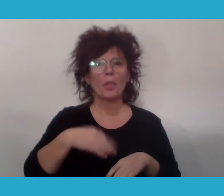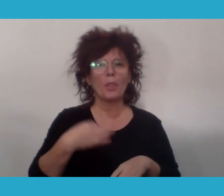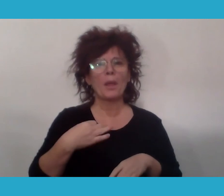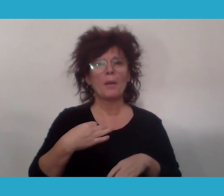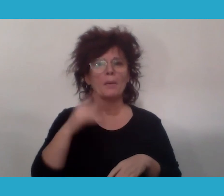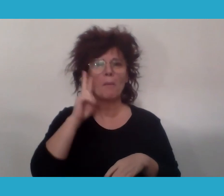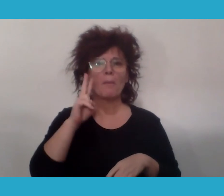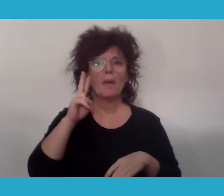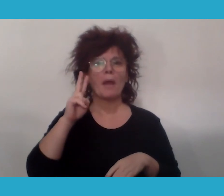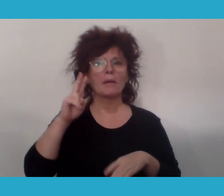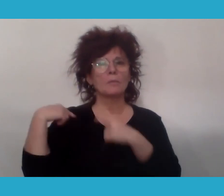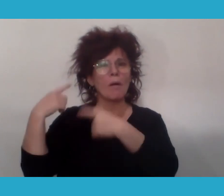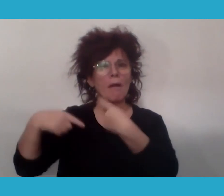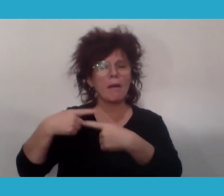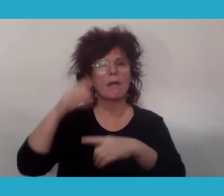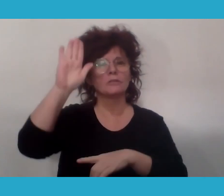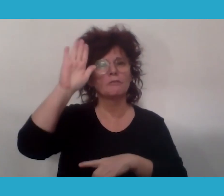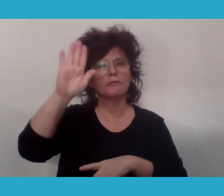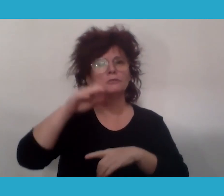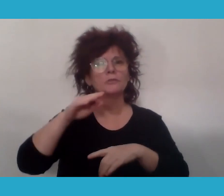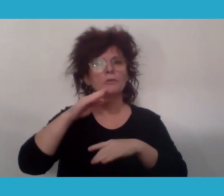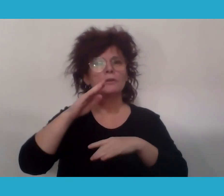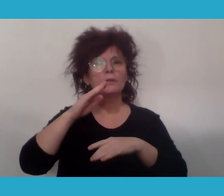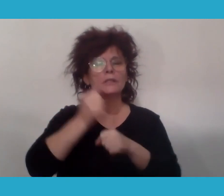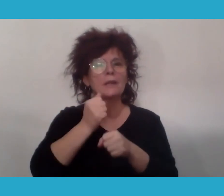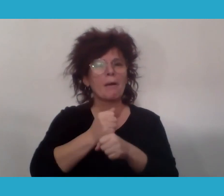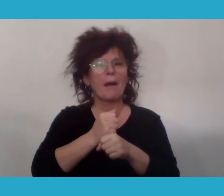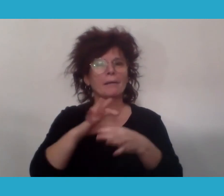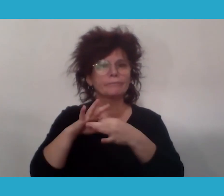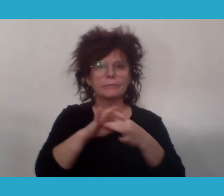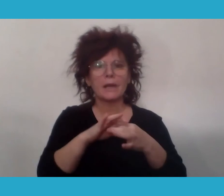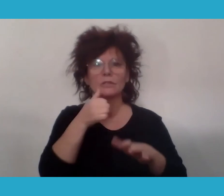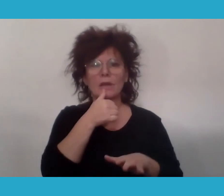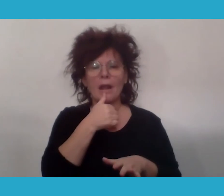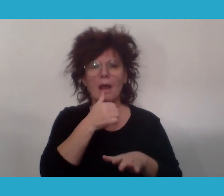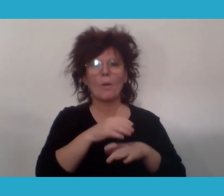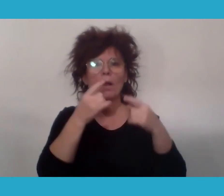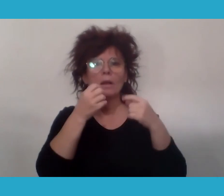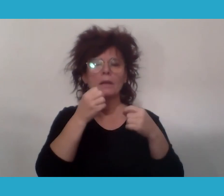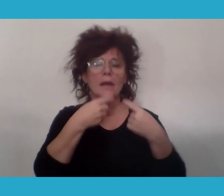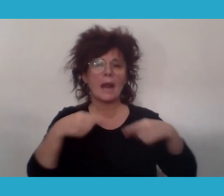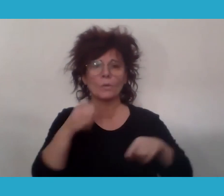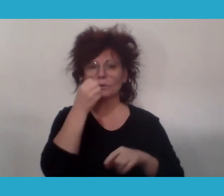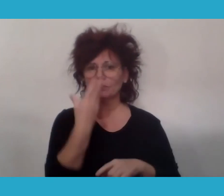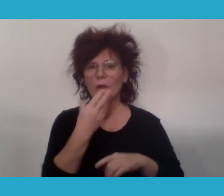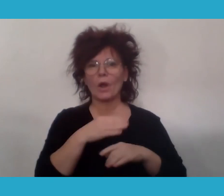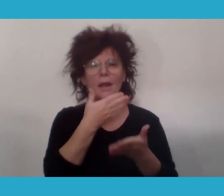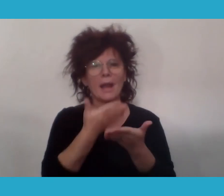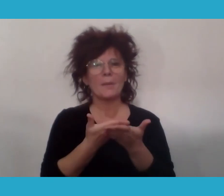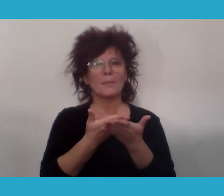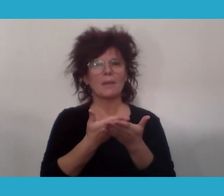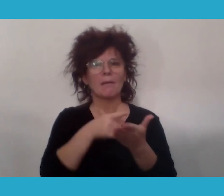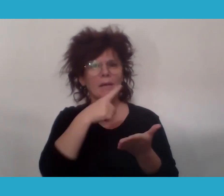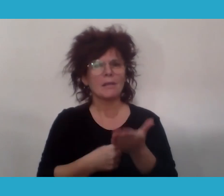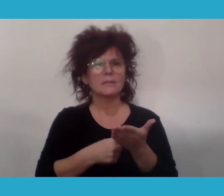generaciones y ocuparse de otras necesidades, como agua potable, aire puro, calidad de vida y mejoría de los recursos. Y les solicita que